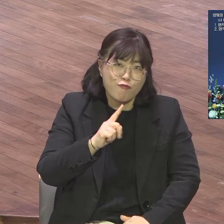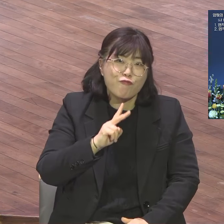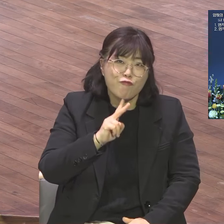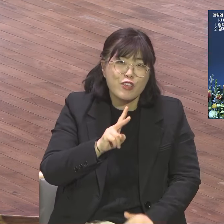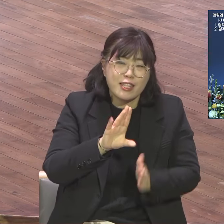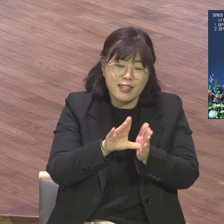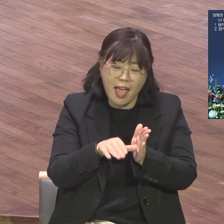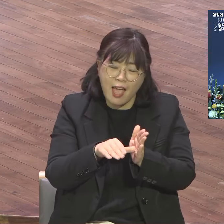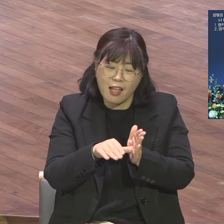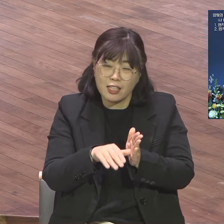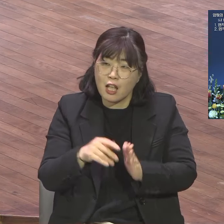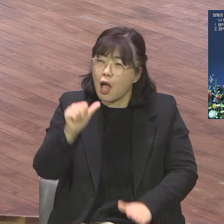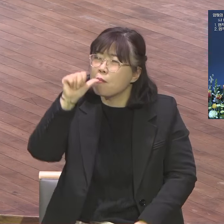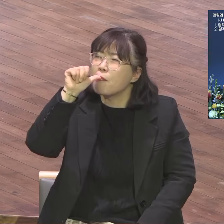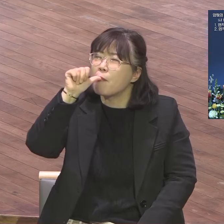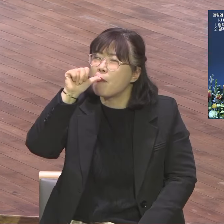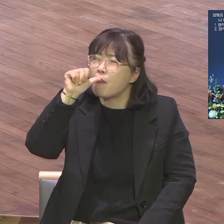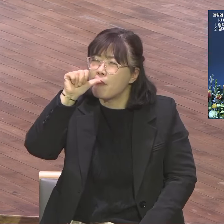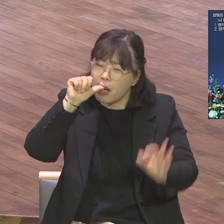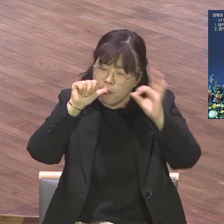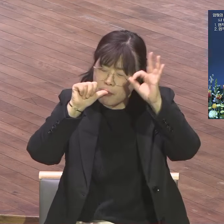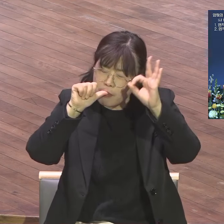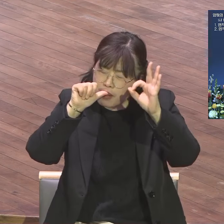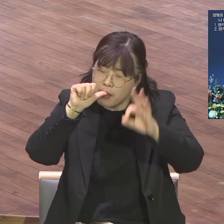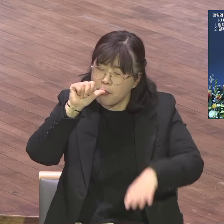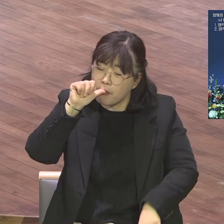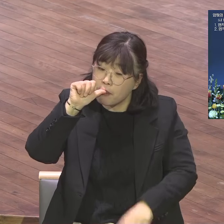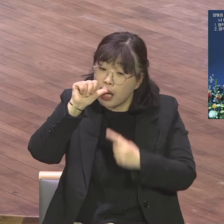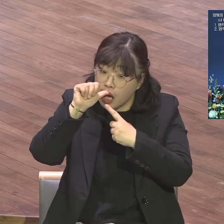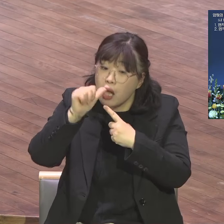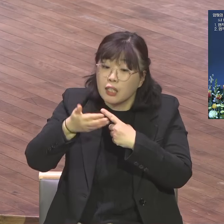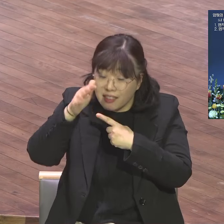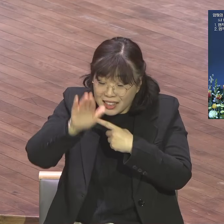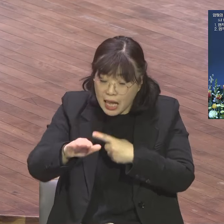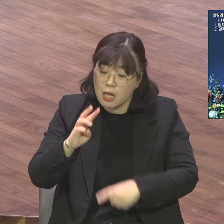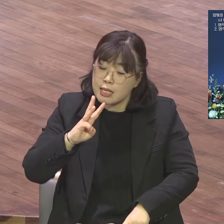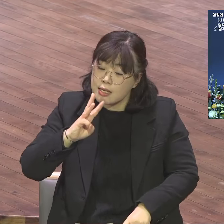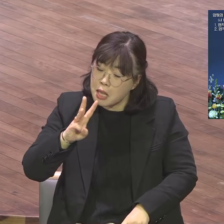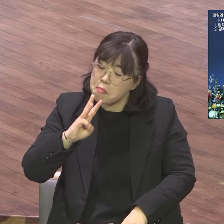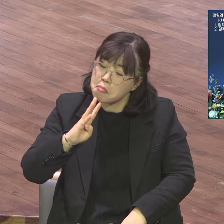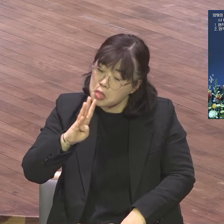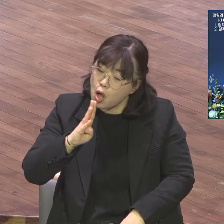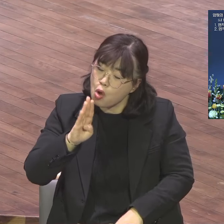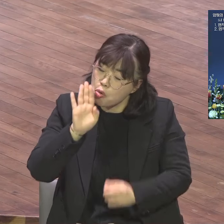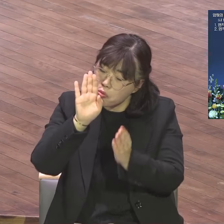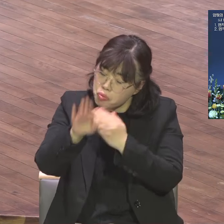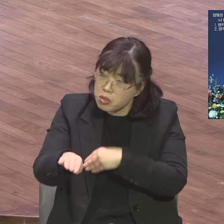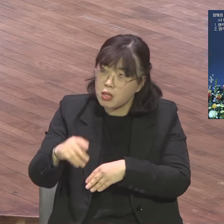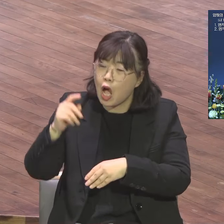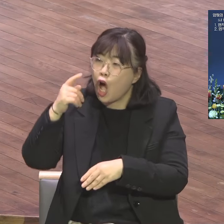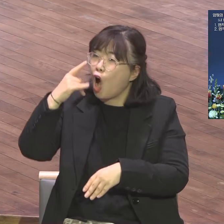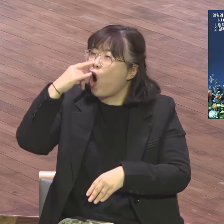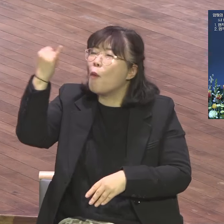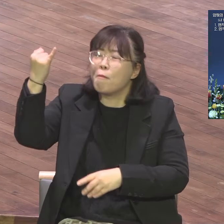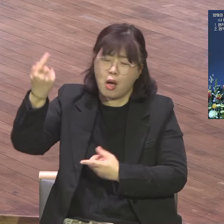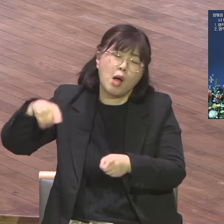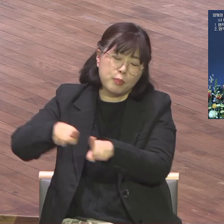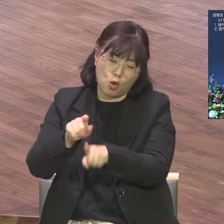엄마와 함께 있는 것 자체가 너무 행복해. 엄마와 함께 있다는 이 자체가 너무 좋아.